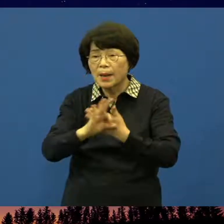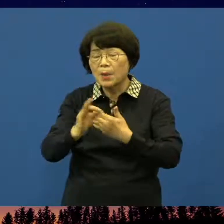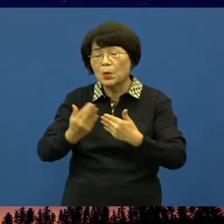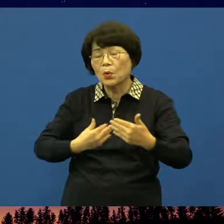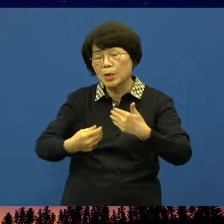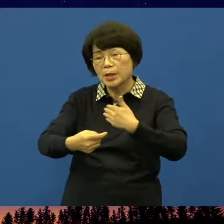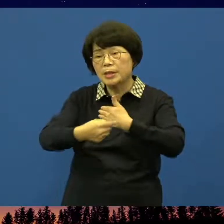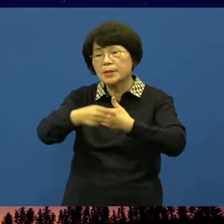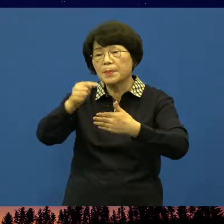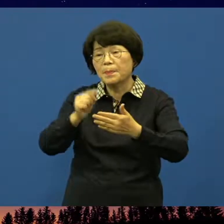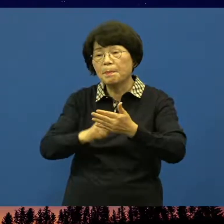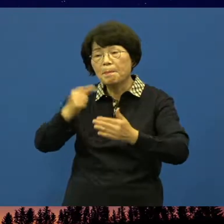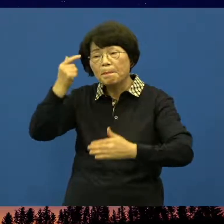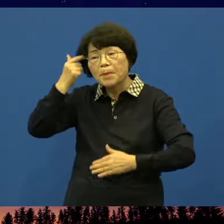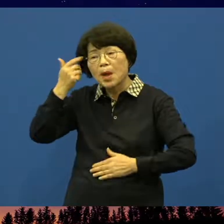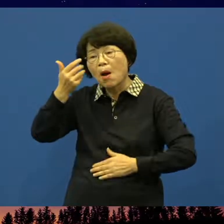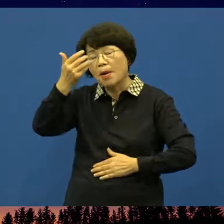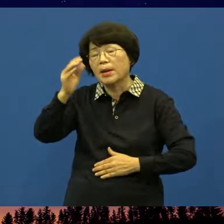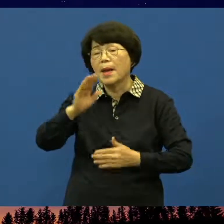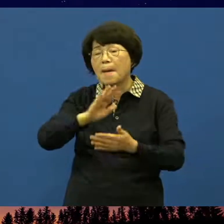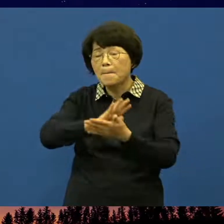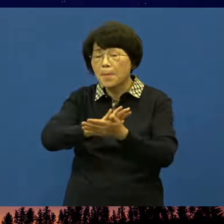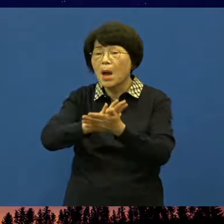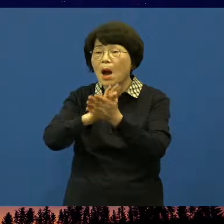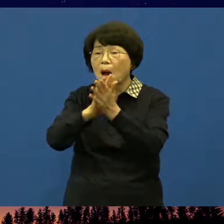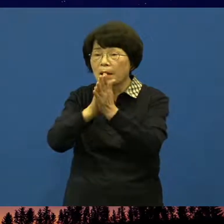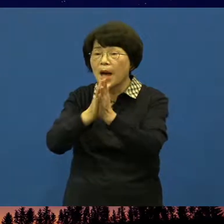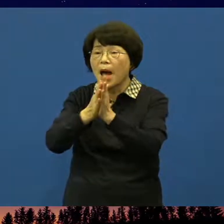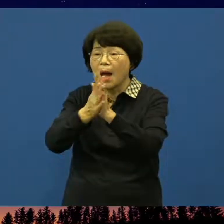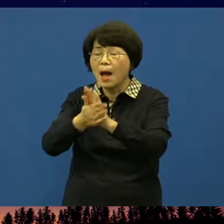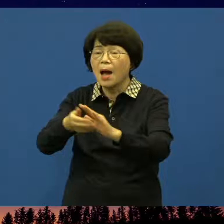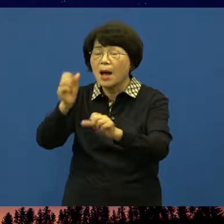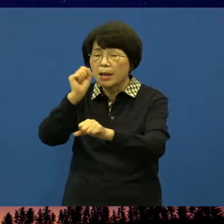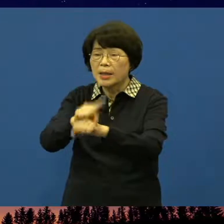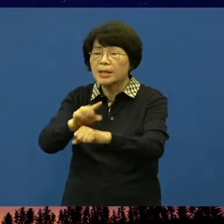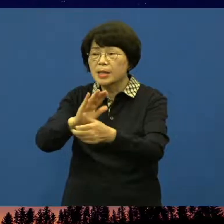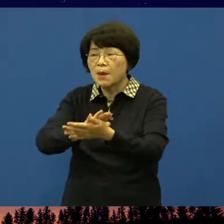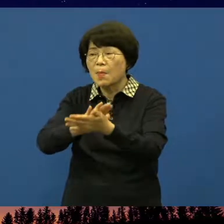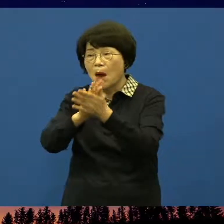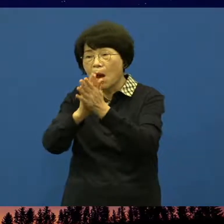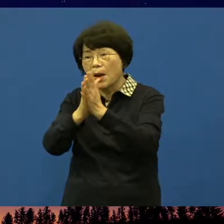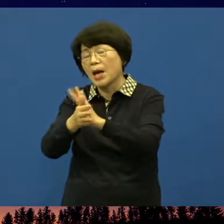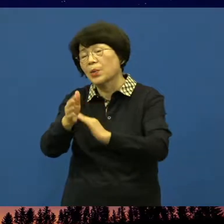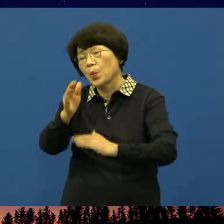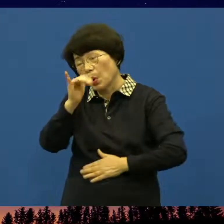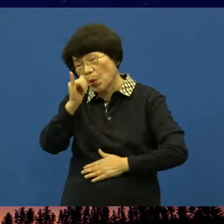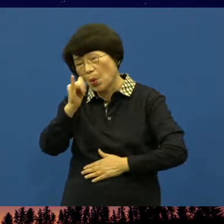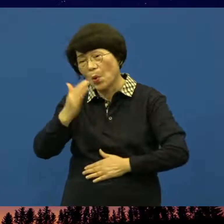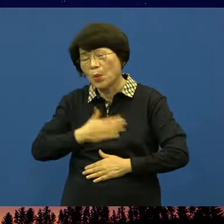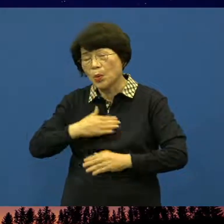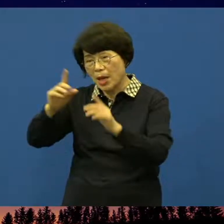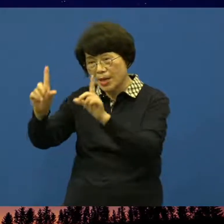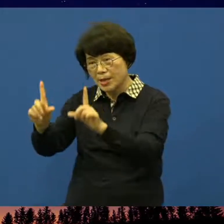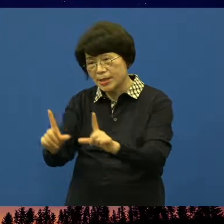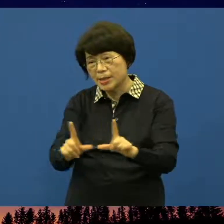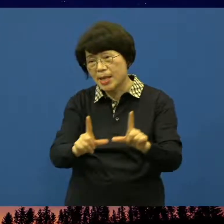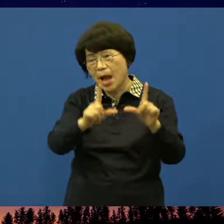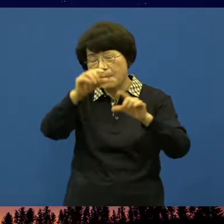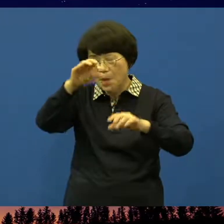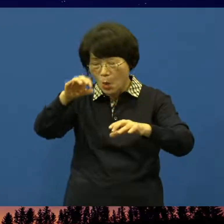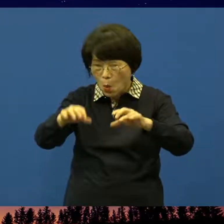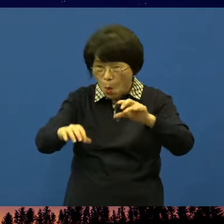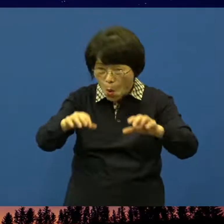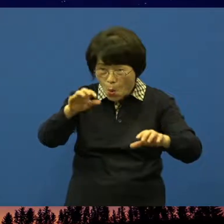심령의 변화, 우리의 생각의 변화, 우리의 모든 기질의 변화까지도 일으키고 우리의 삶의 영역에,